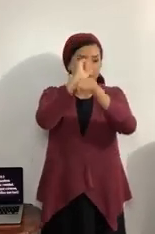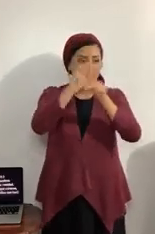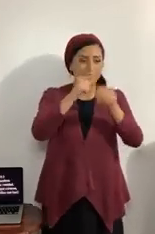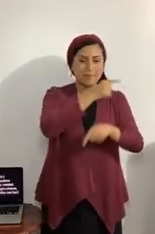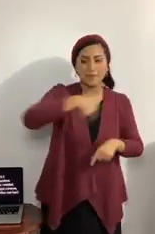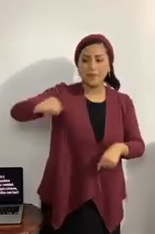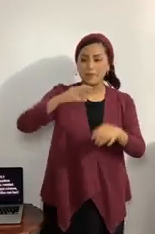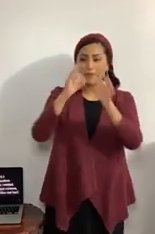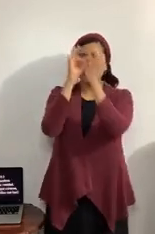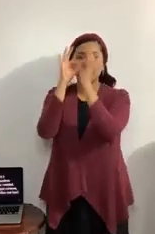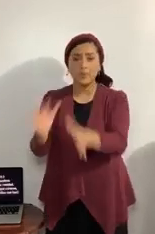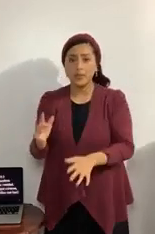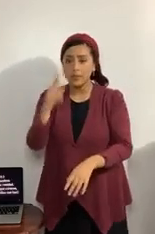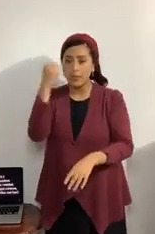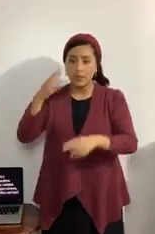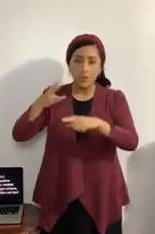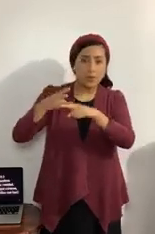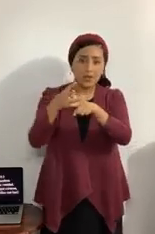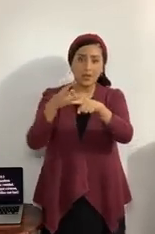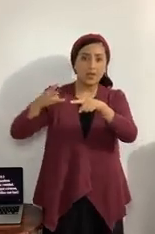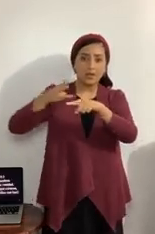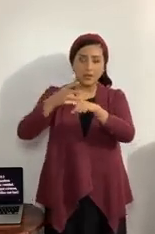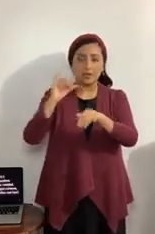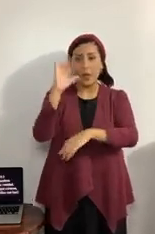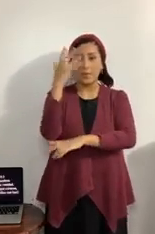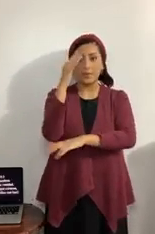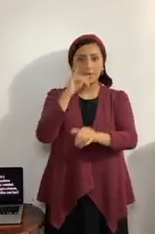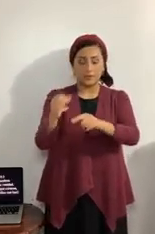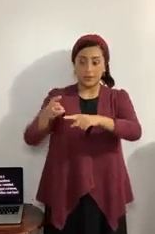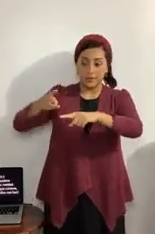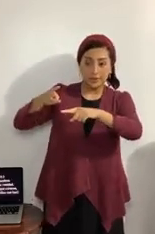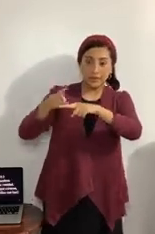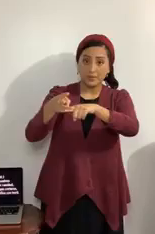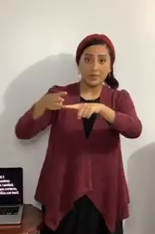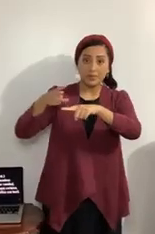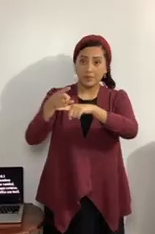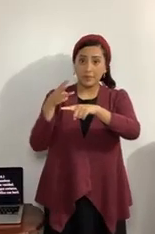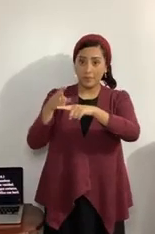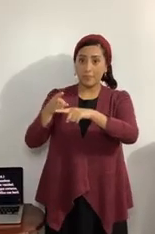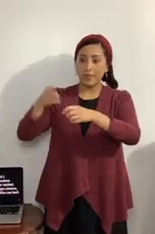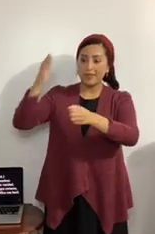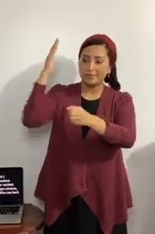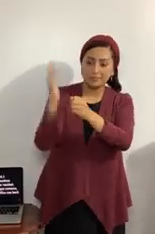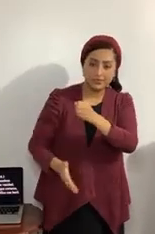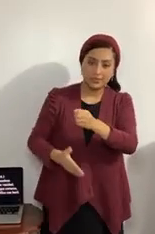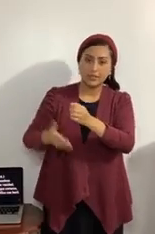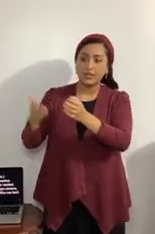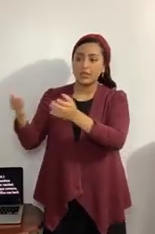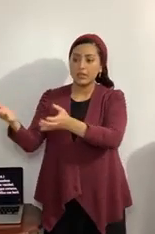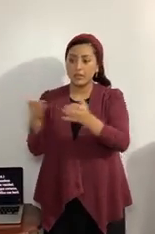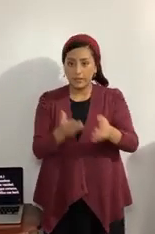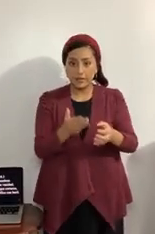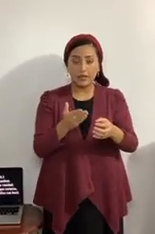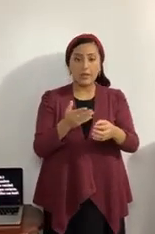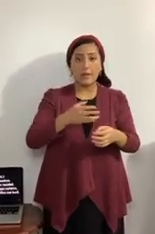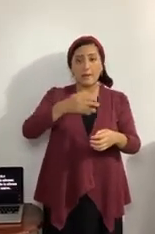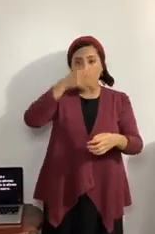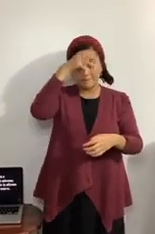vanidad, porque el leño, ahí está el arbolito, porque el leño del bosque cortaron, obra de manos de artífice con buril,